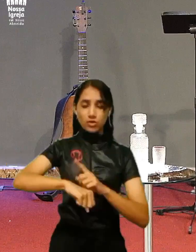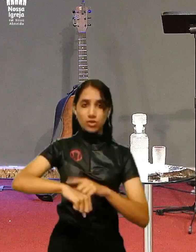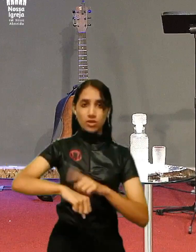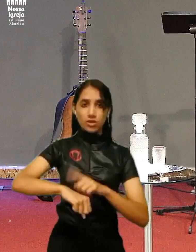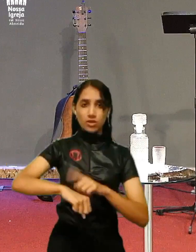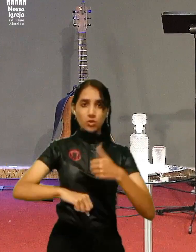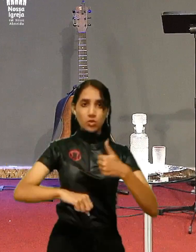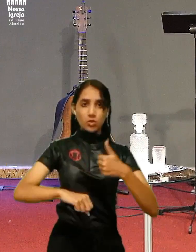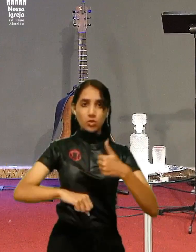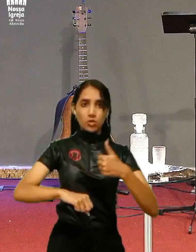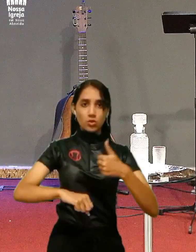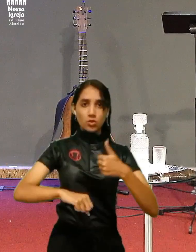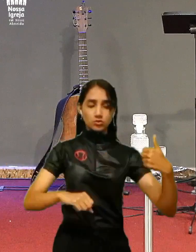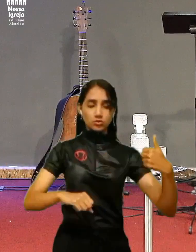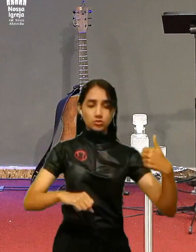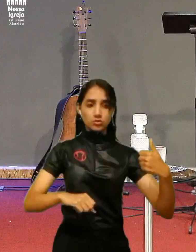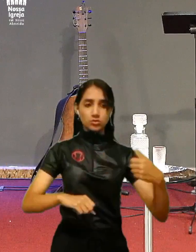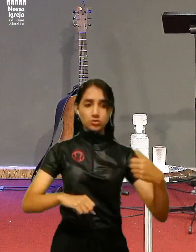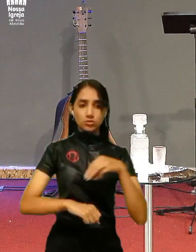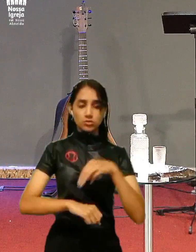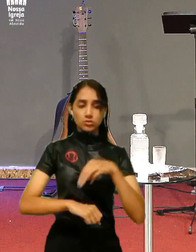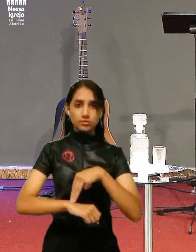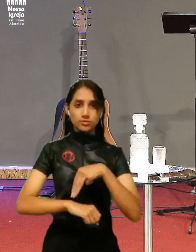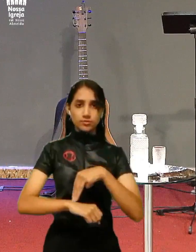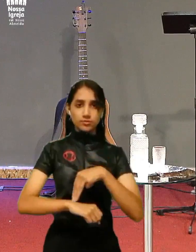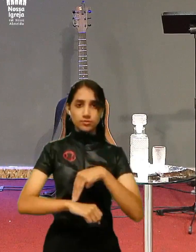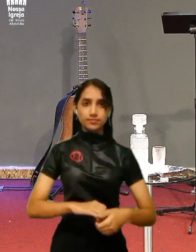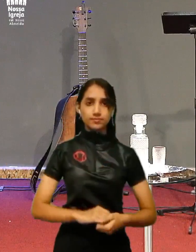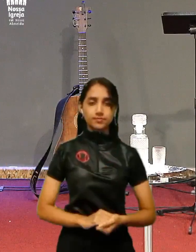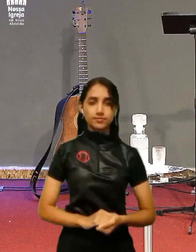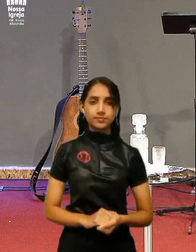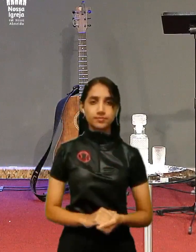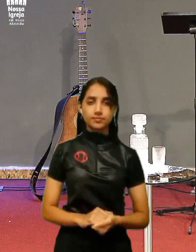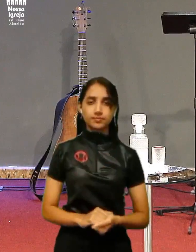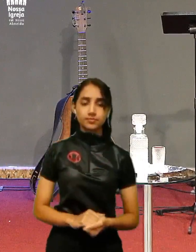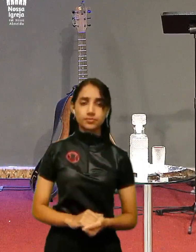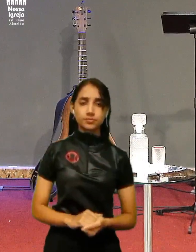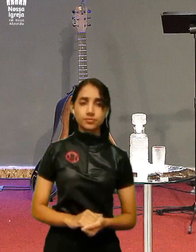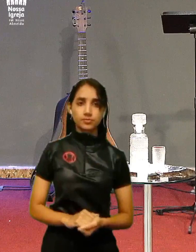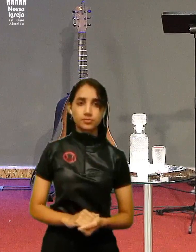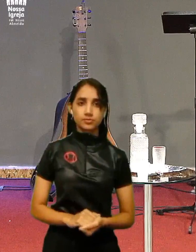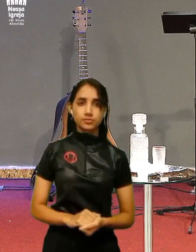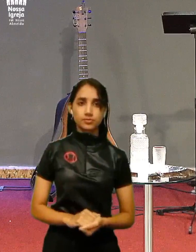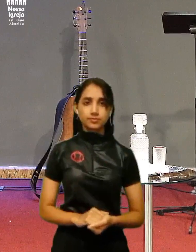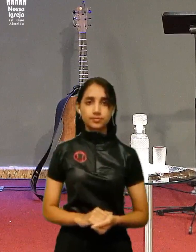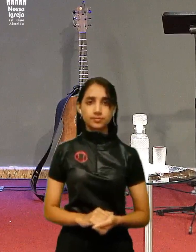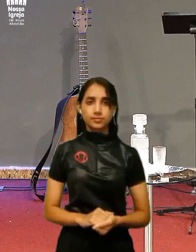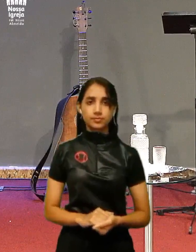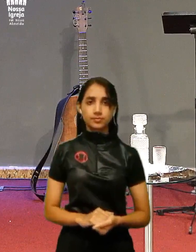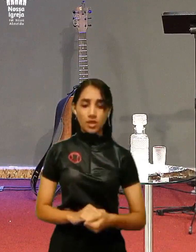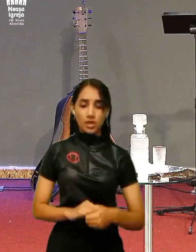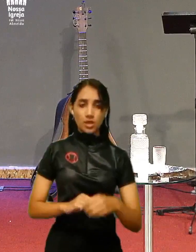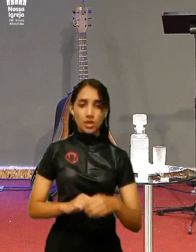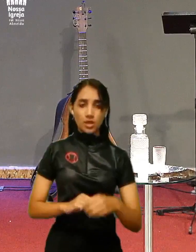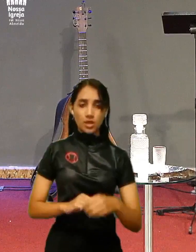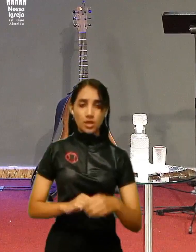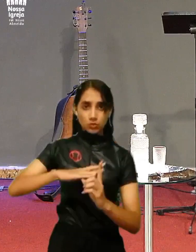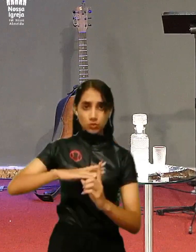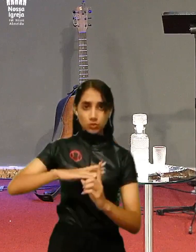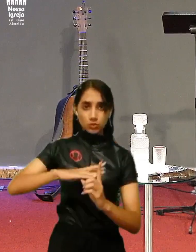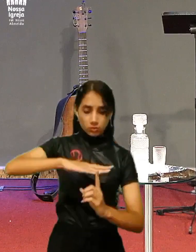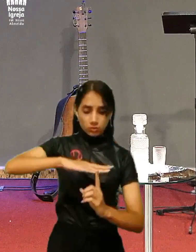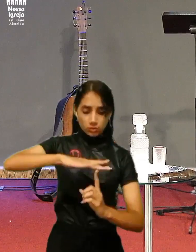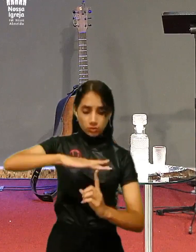você não viu, depois eu vou colocar no grupo da igreja para você ver. 11 minutos se passam e aquele garotinho está no fundo da